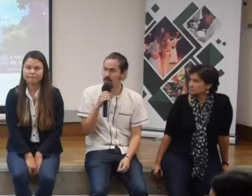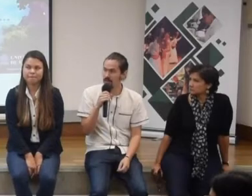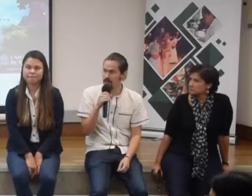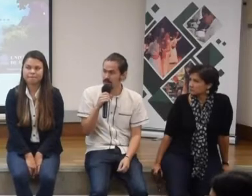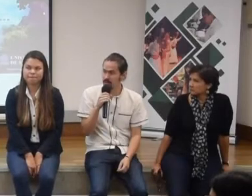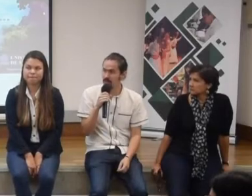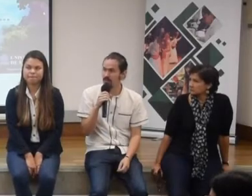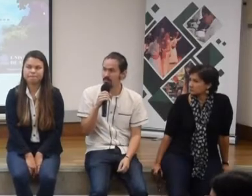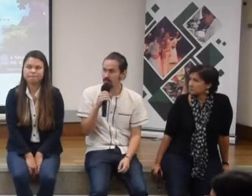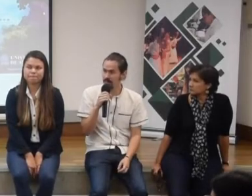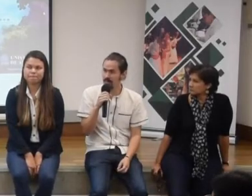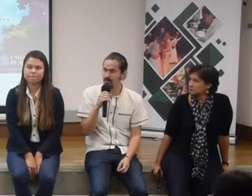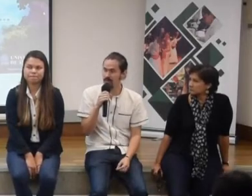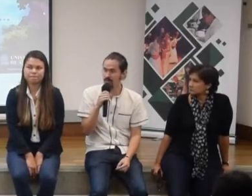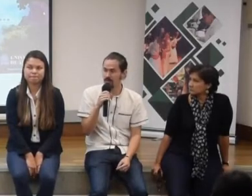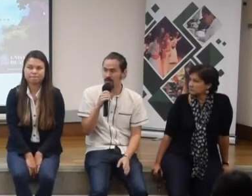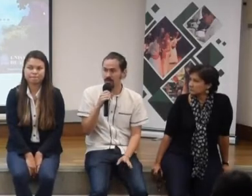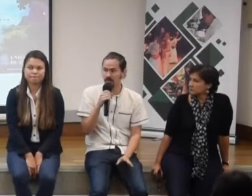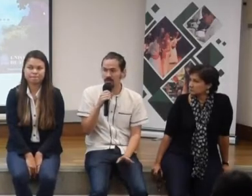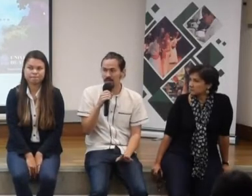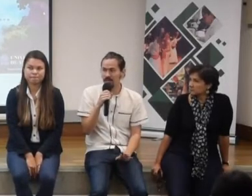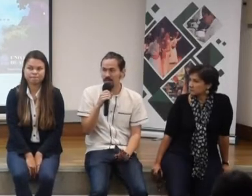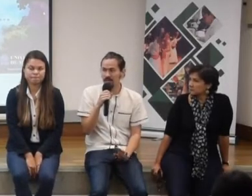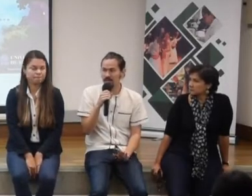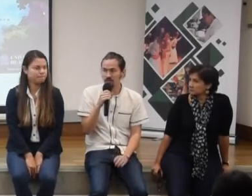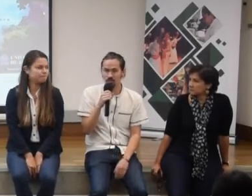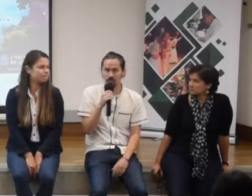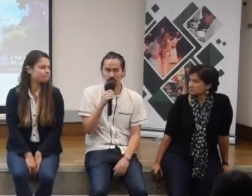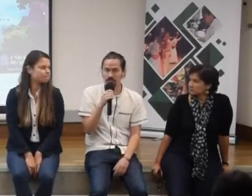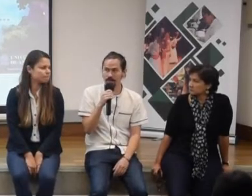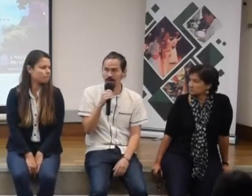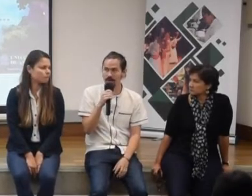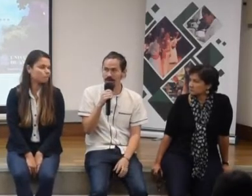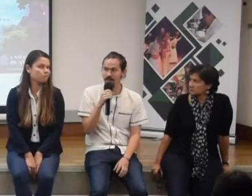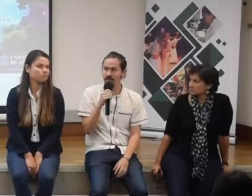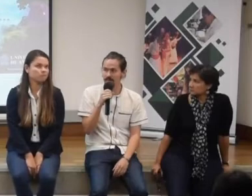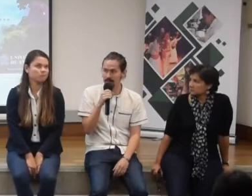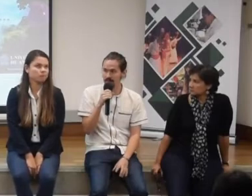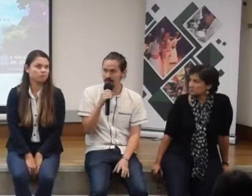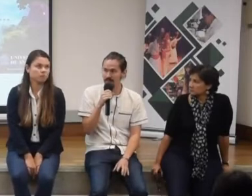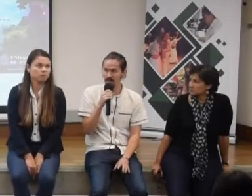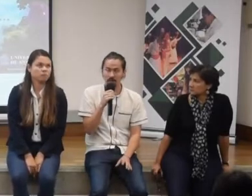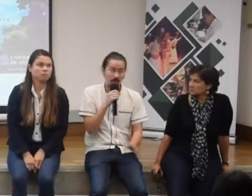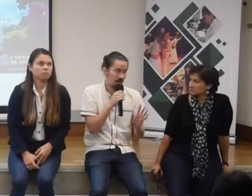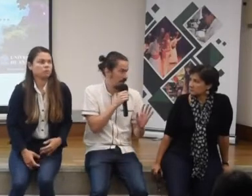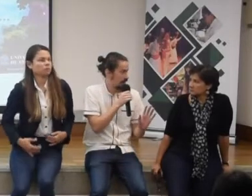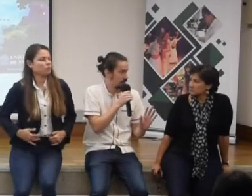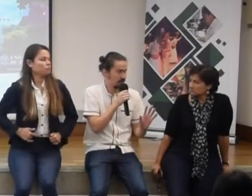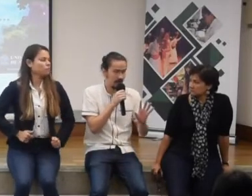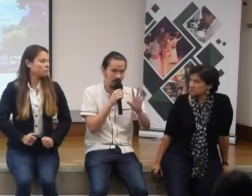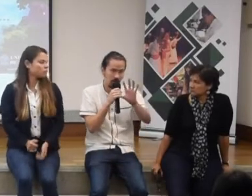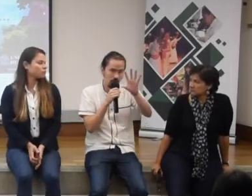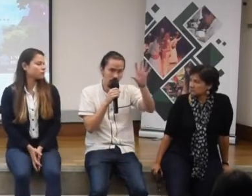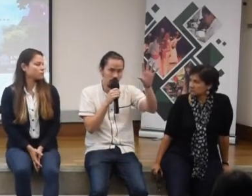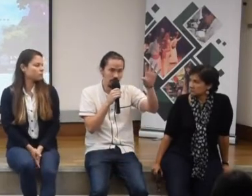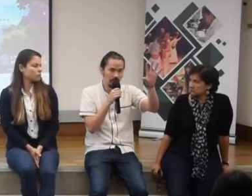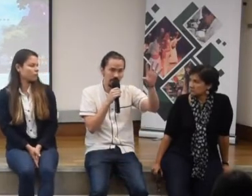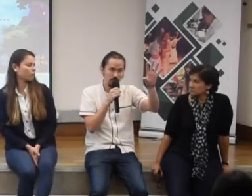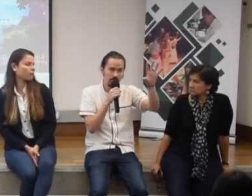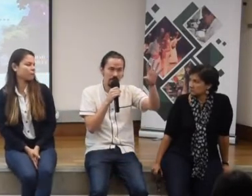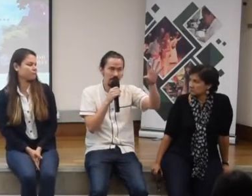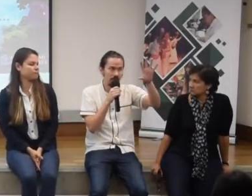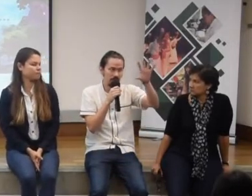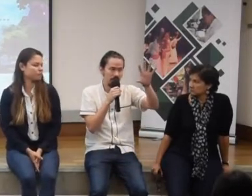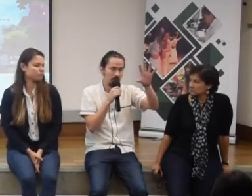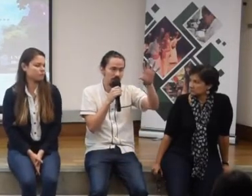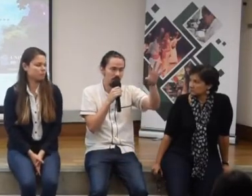acreditación, gestión, plan de acción, entonces ahí tendrían insumos para entrarlo. Entonces sería un